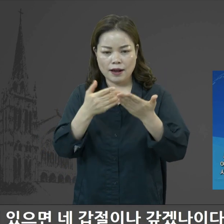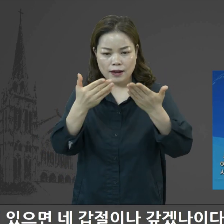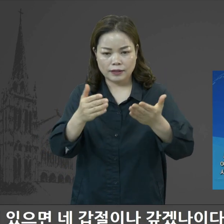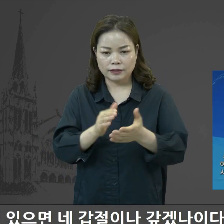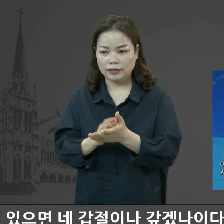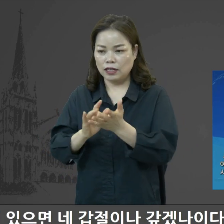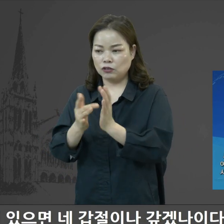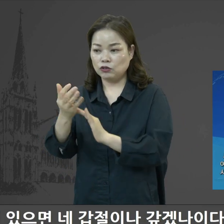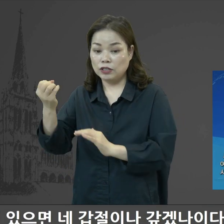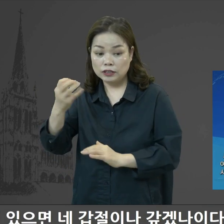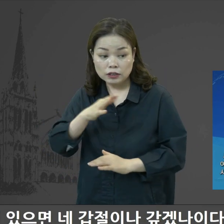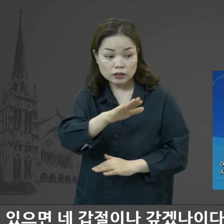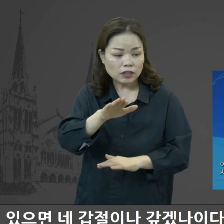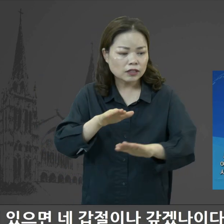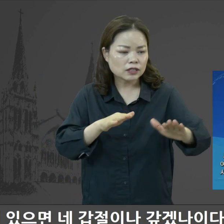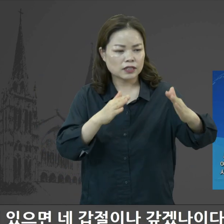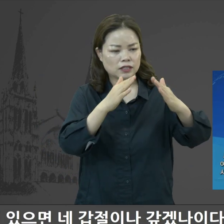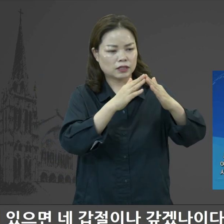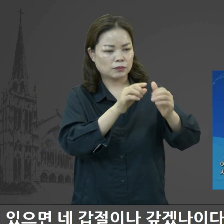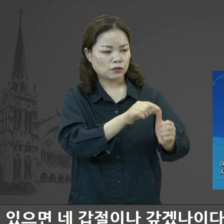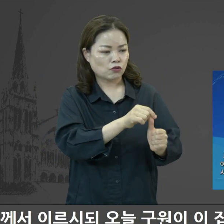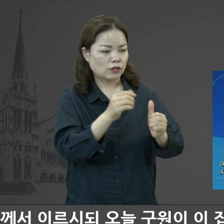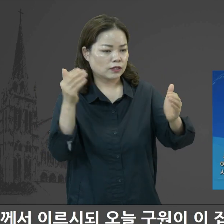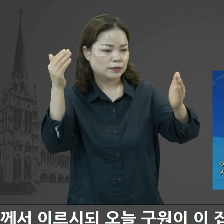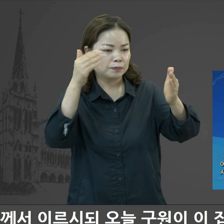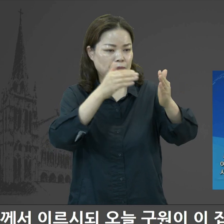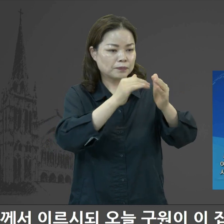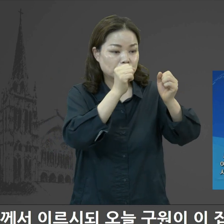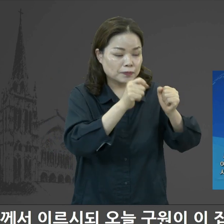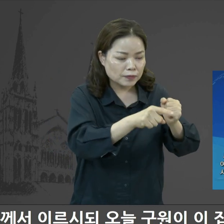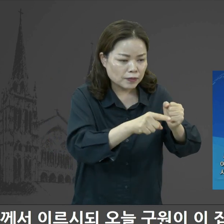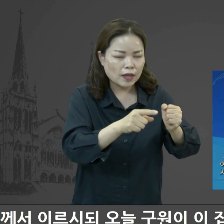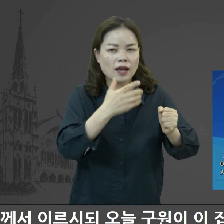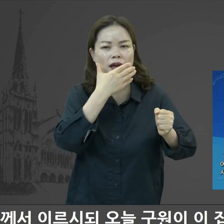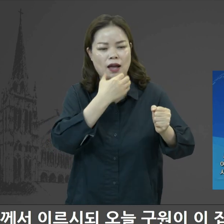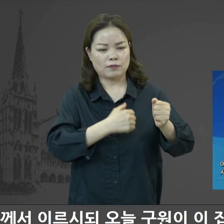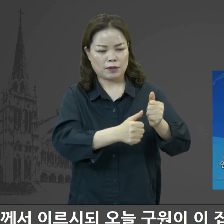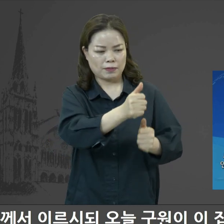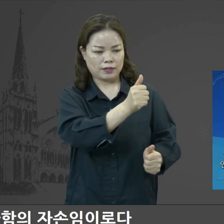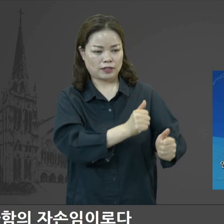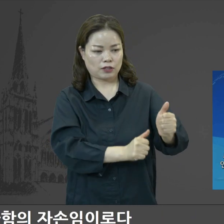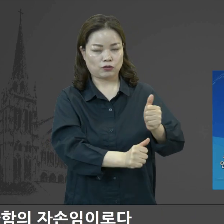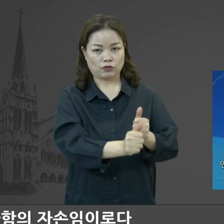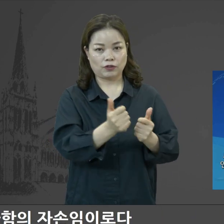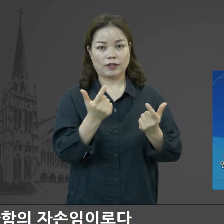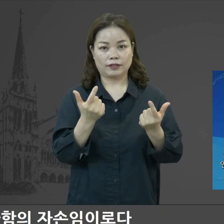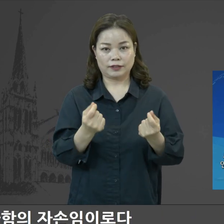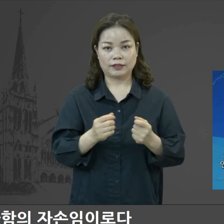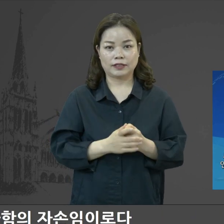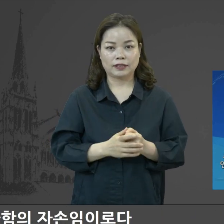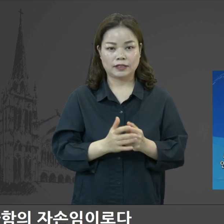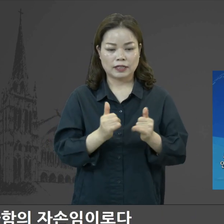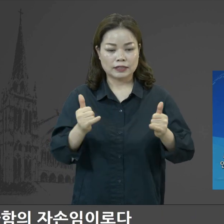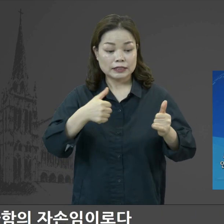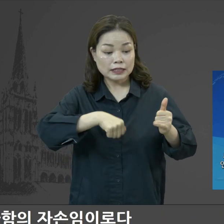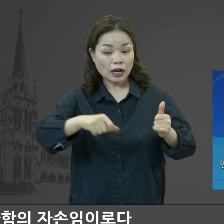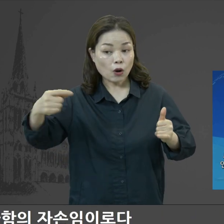예수께서 이르시되 오늘 구원이 이 집에 이르렀으니 이 사람도 아브라함의 자손이미로다.